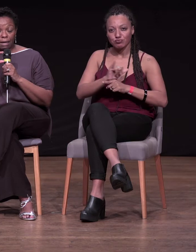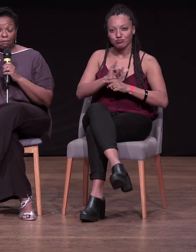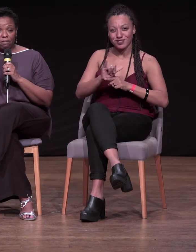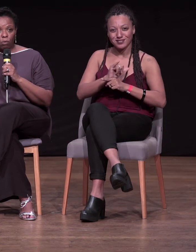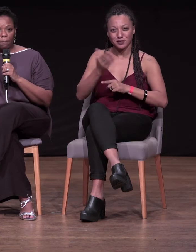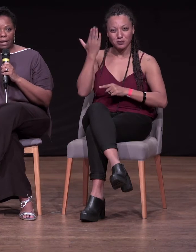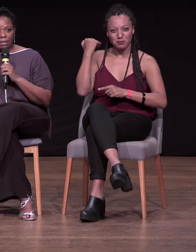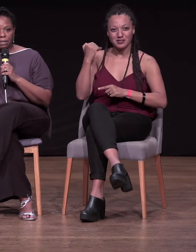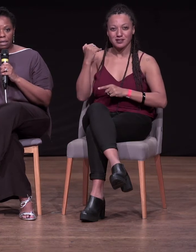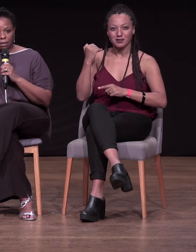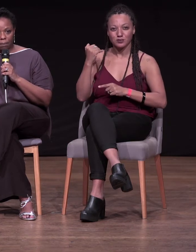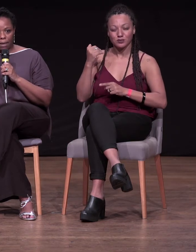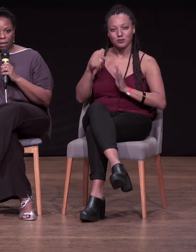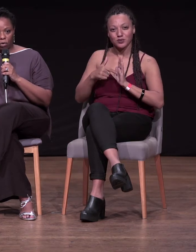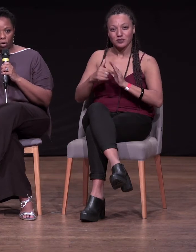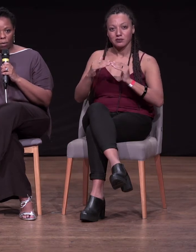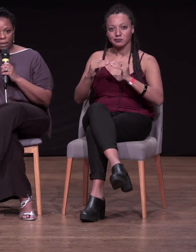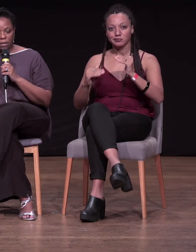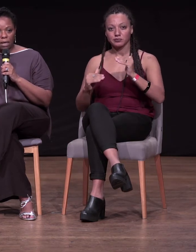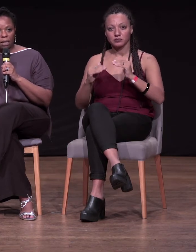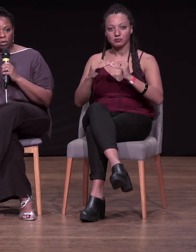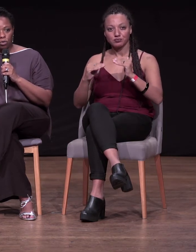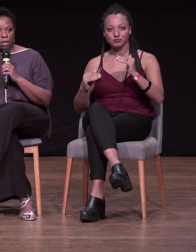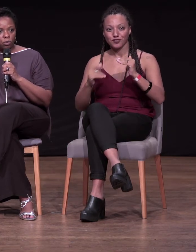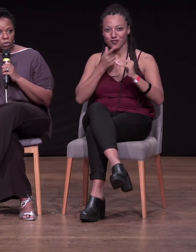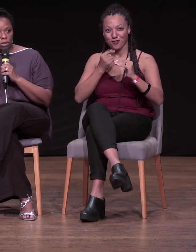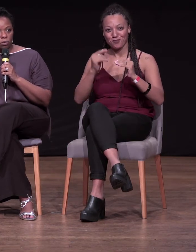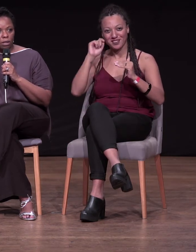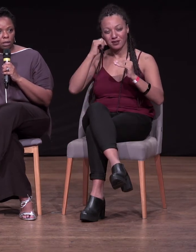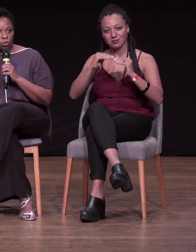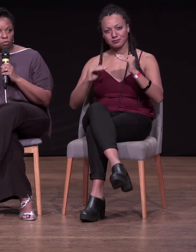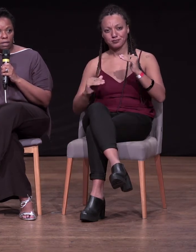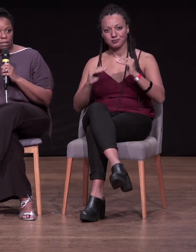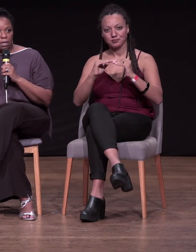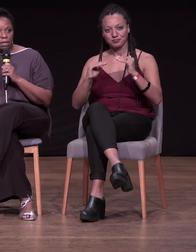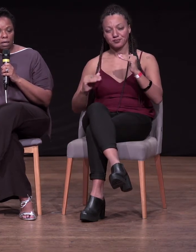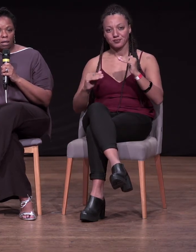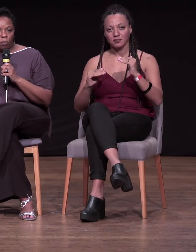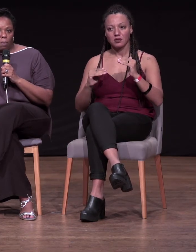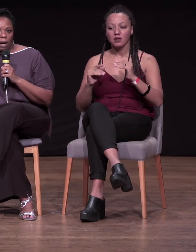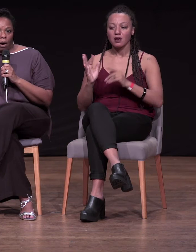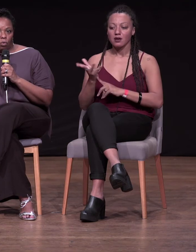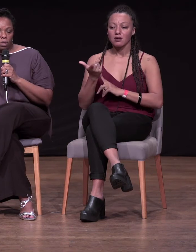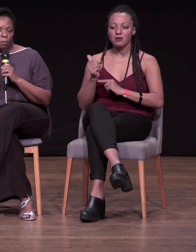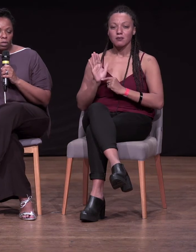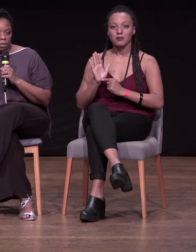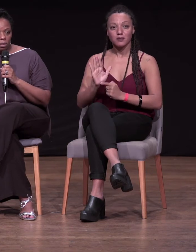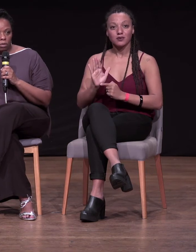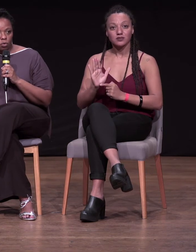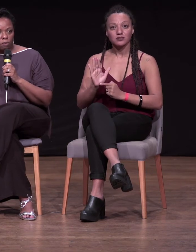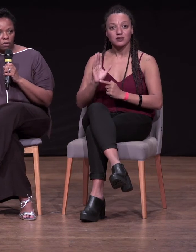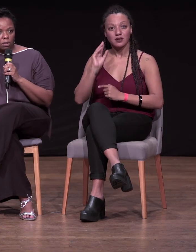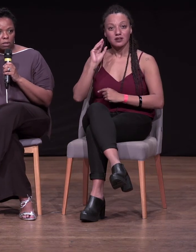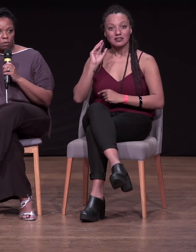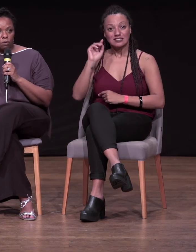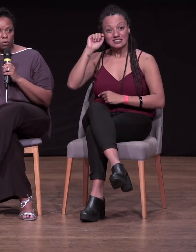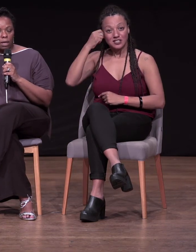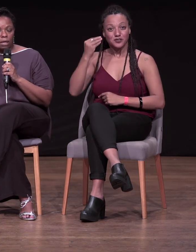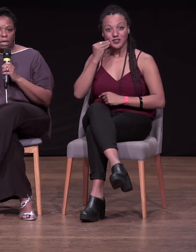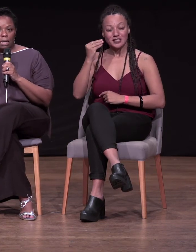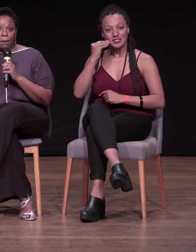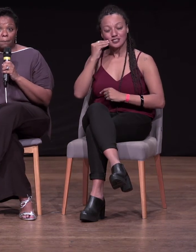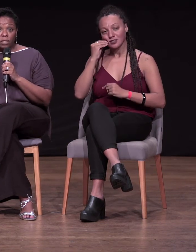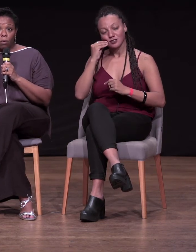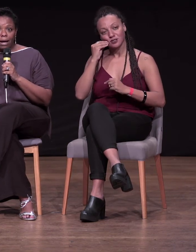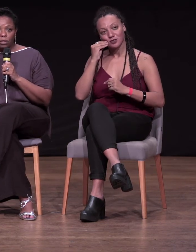redutores vão aparecer também em obras em que os negros estão tentando fazer algo que possa ser subversivo,